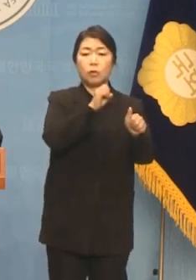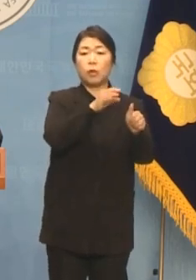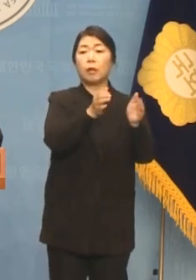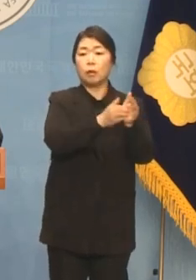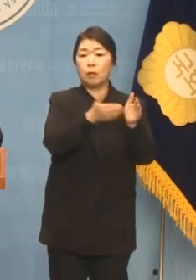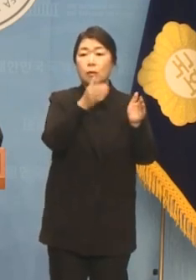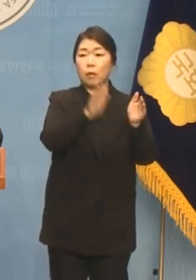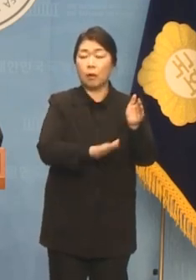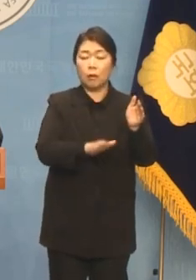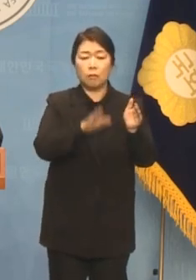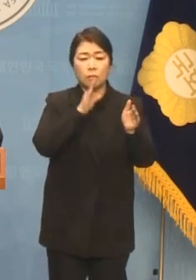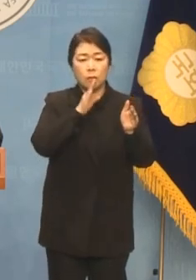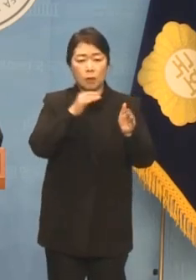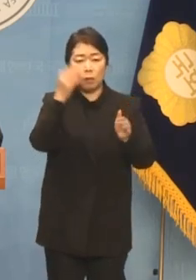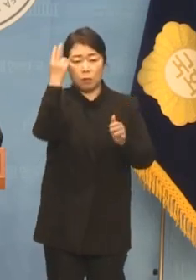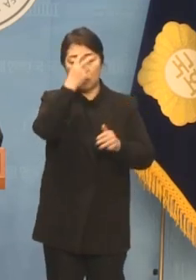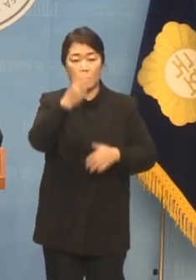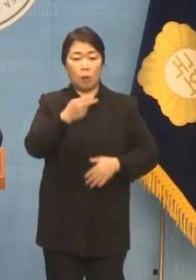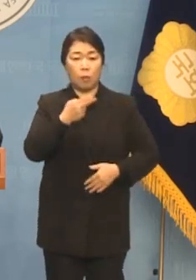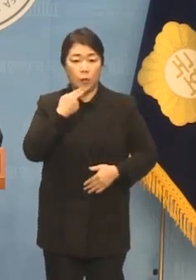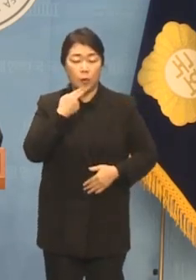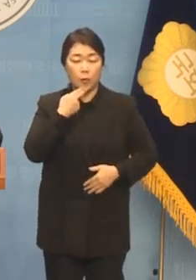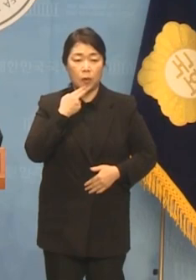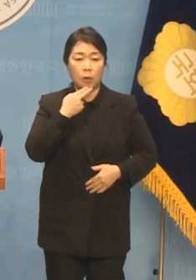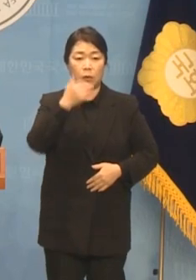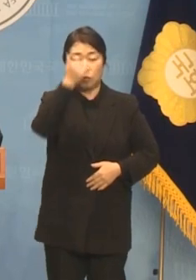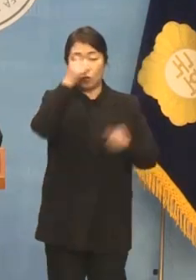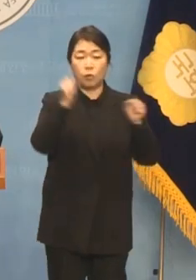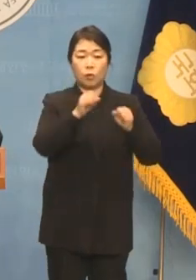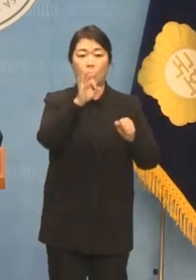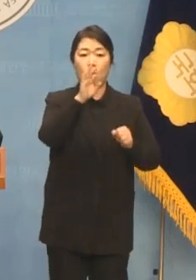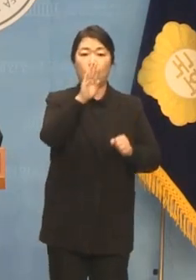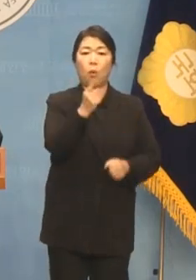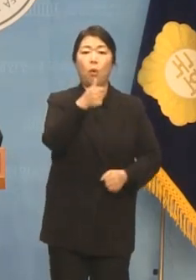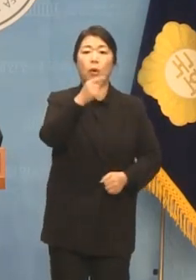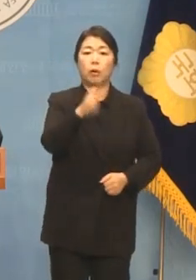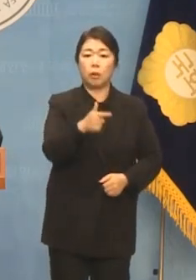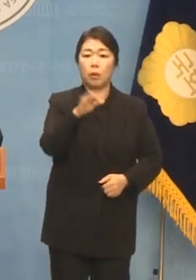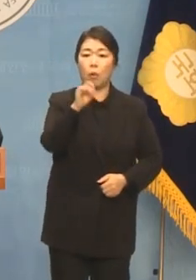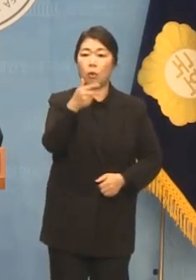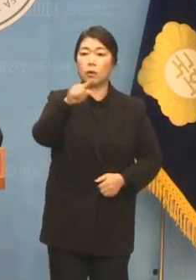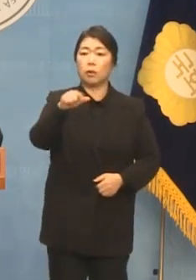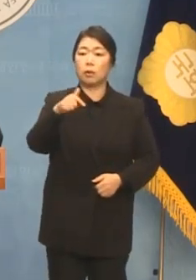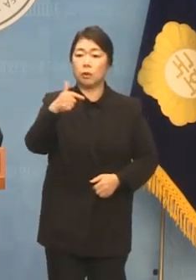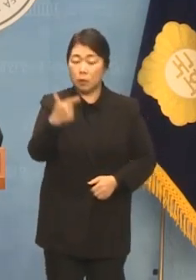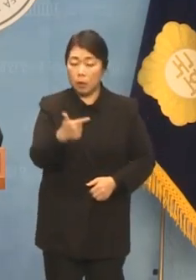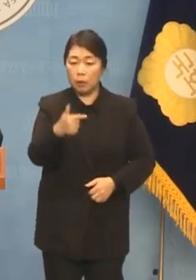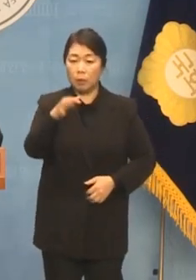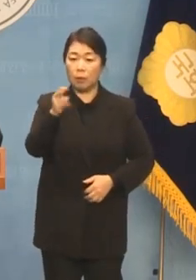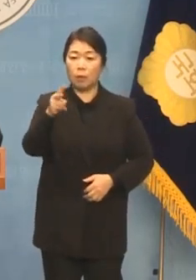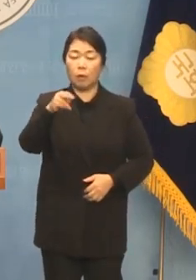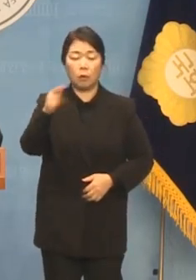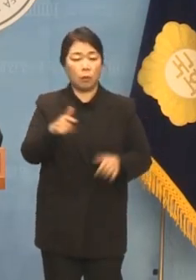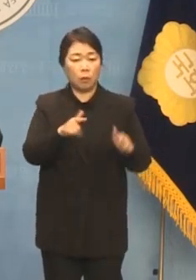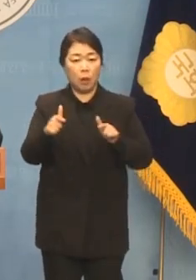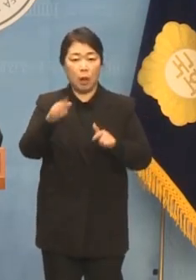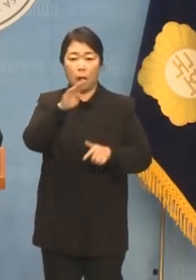않은 충북 보은 옥천 영동 괴산군의 박덕흠